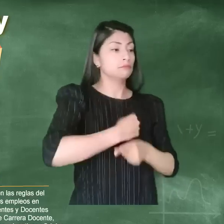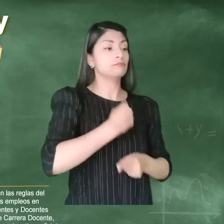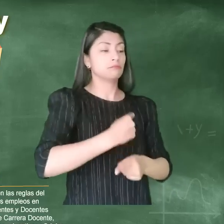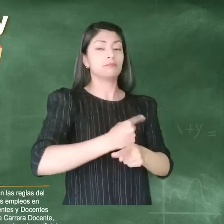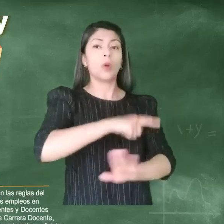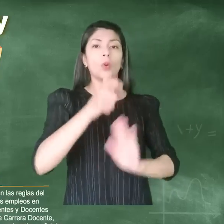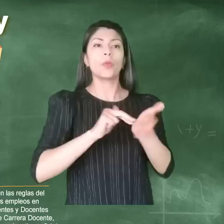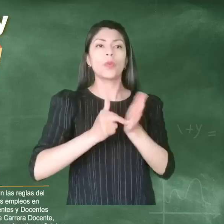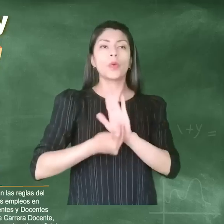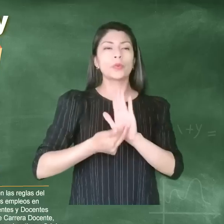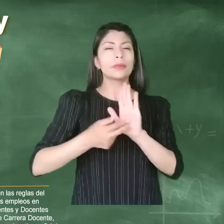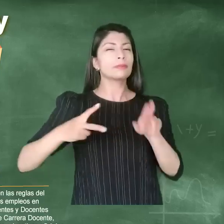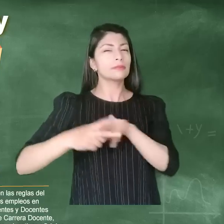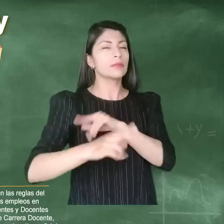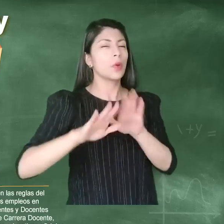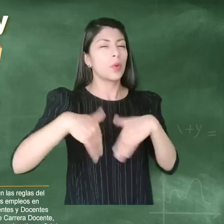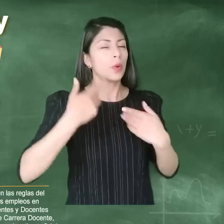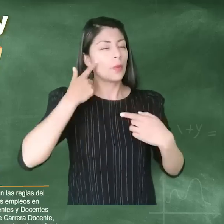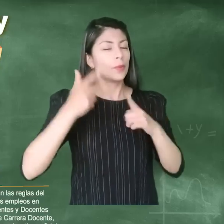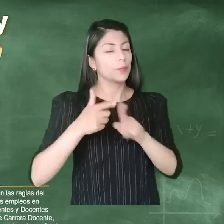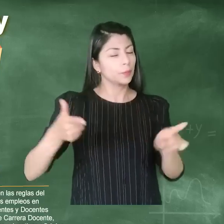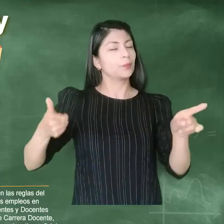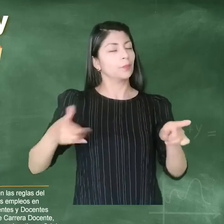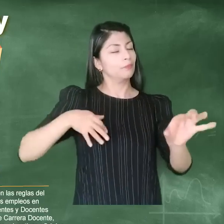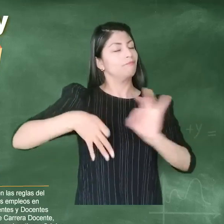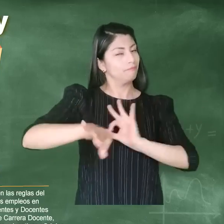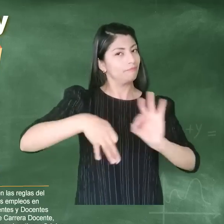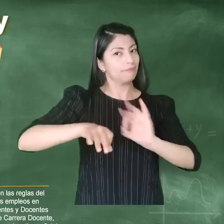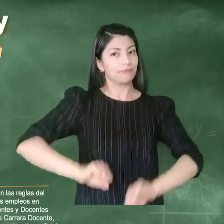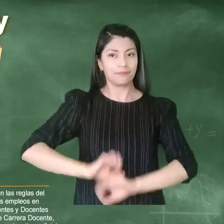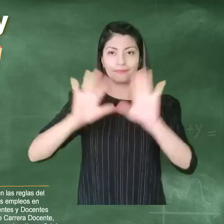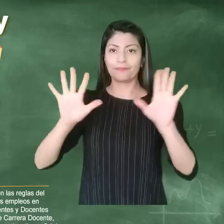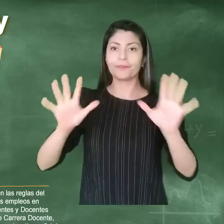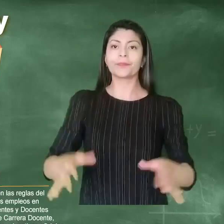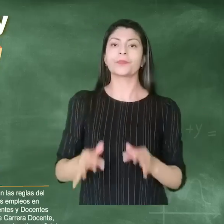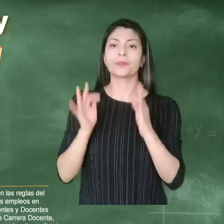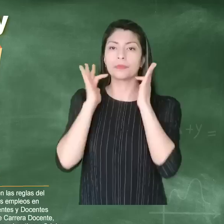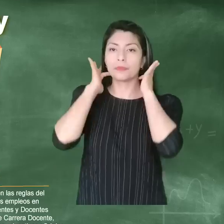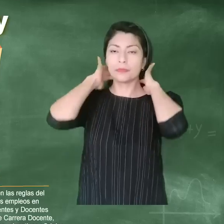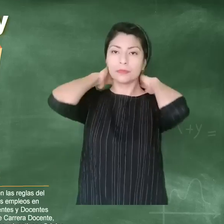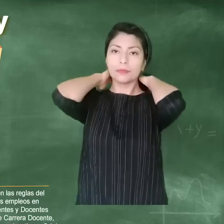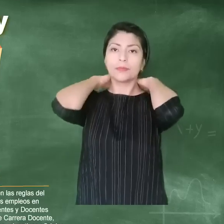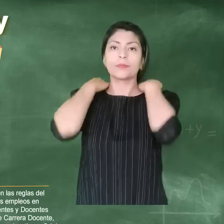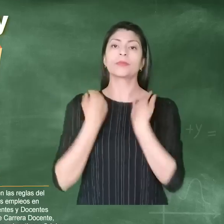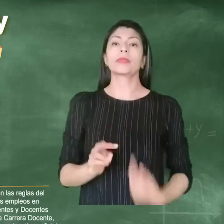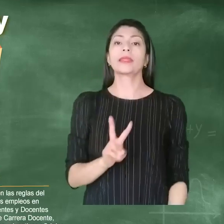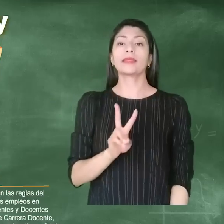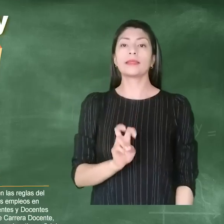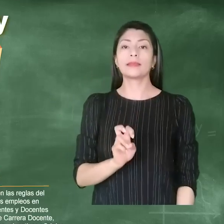de selección y las causales de exclusión del mismo, son las siguientes.